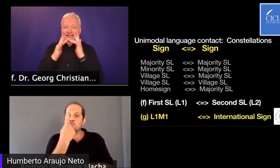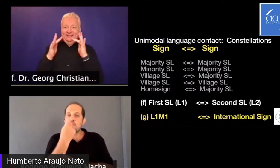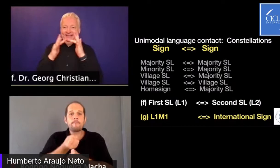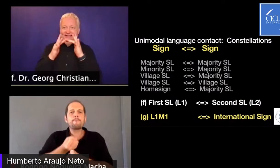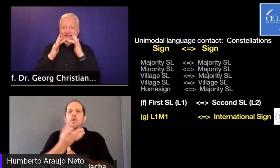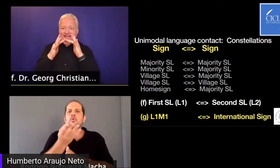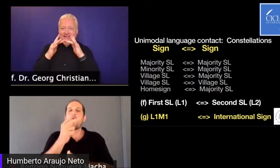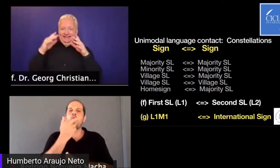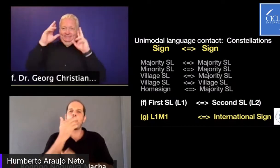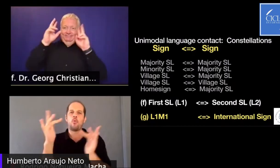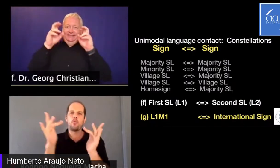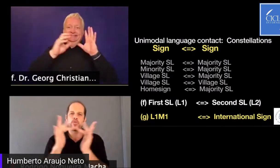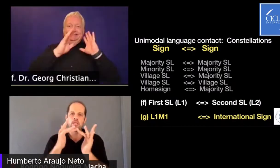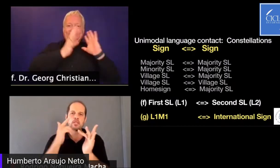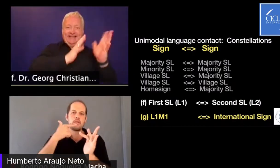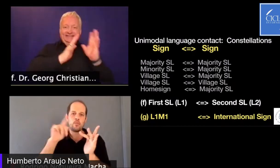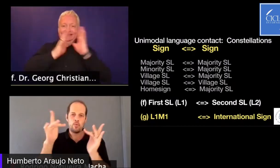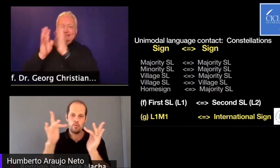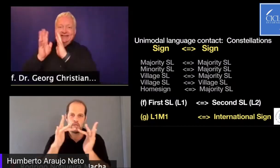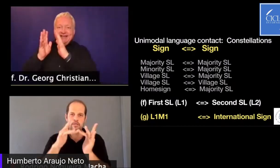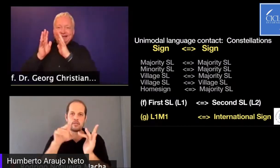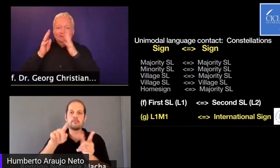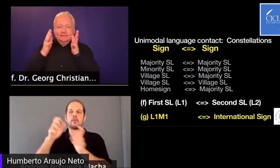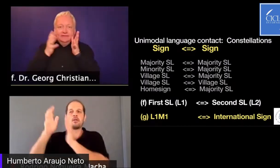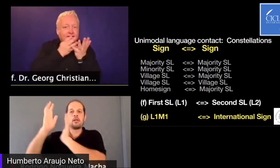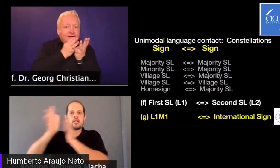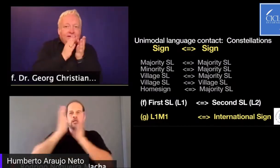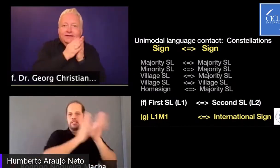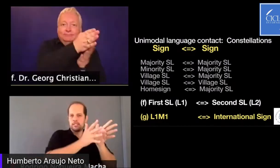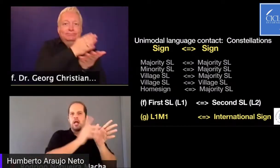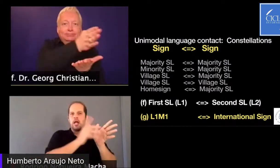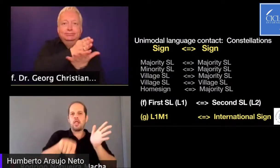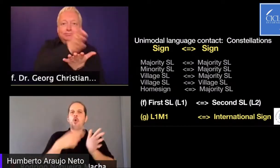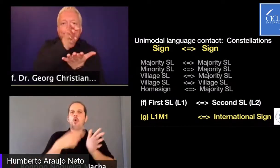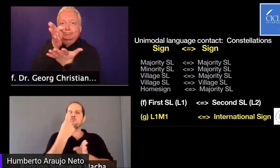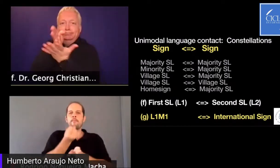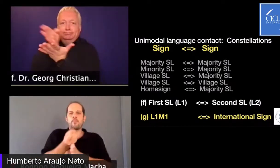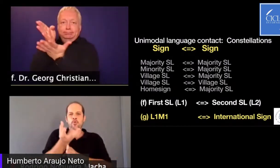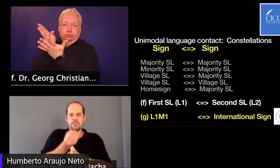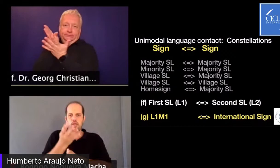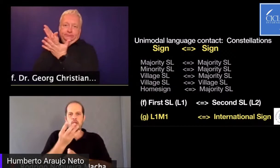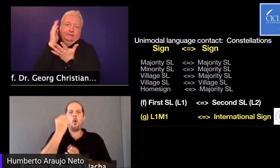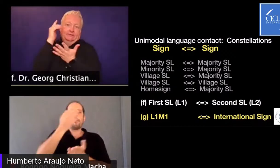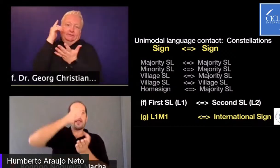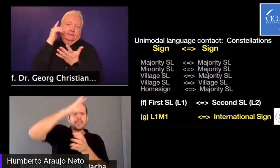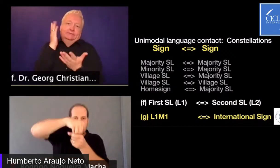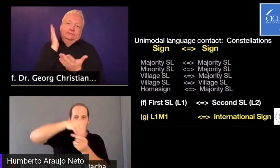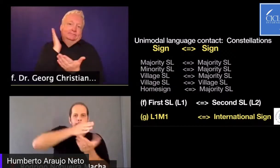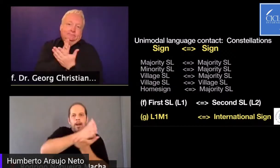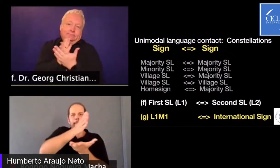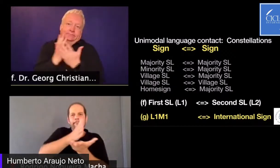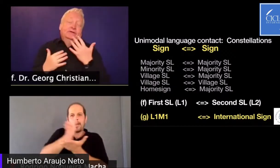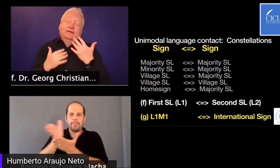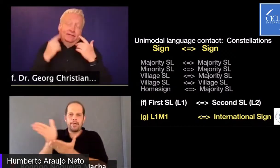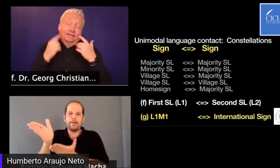Então, nós estamos considerando aqui uma única modalidade linguística, né, porque a gente está tratando de língua de sinais de mesma